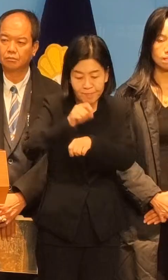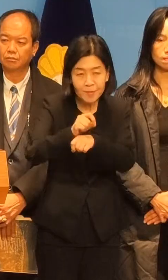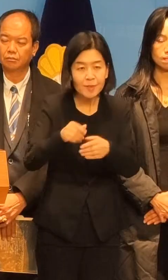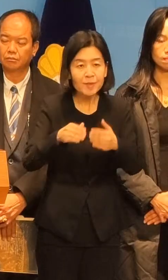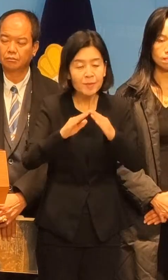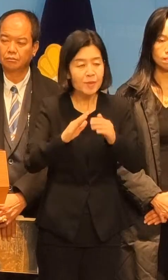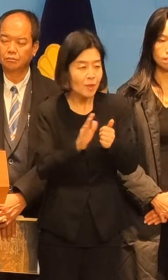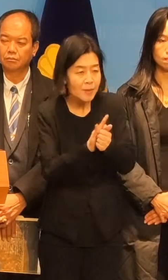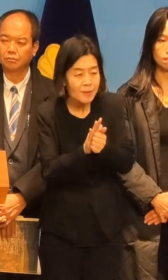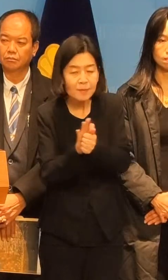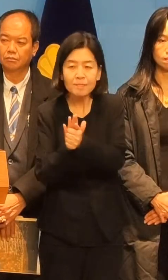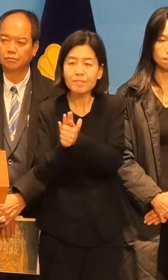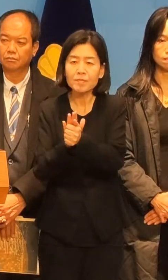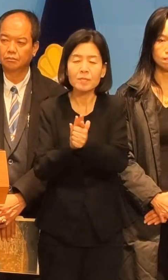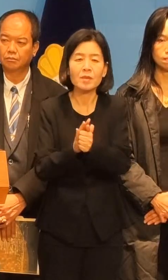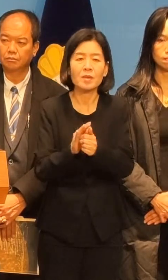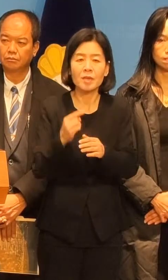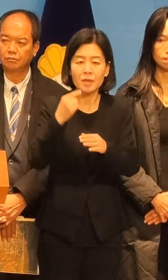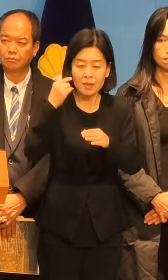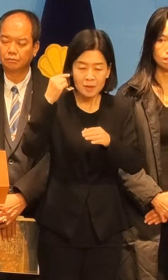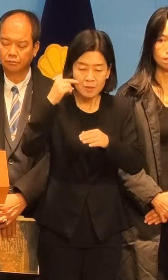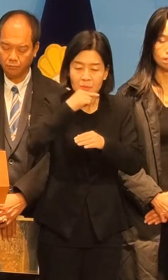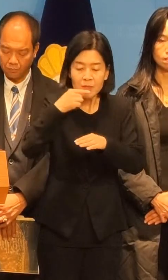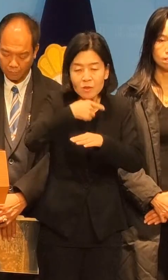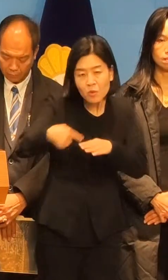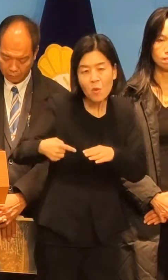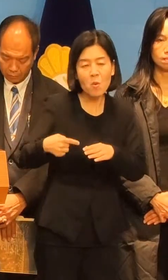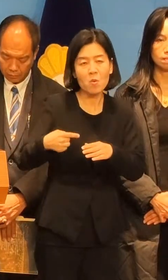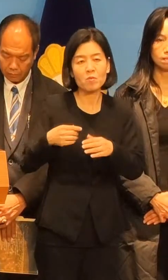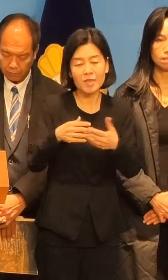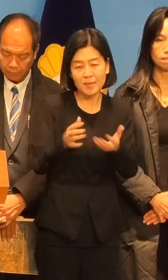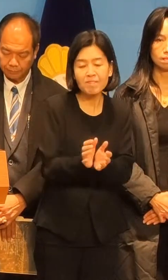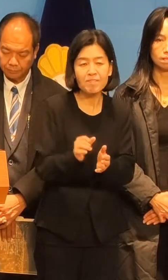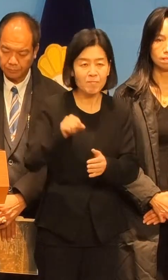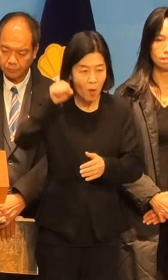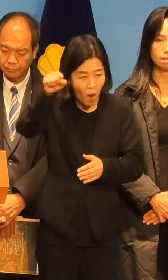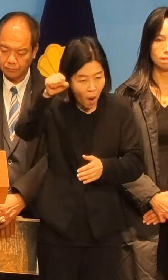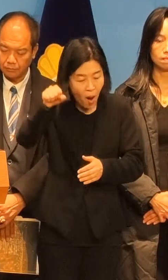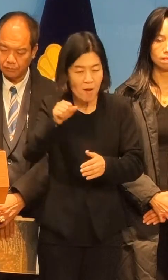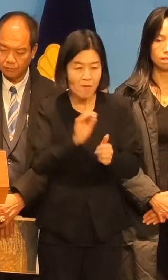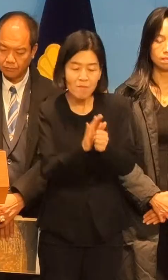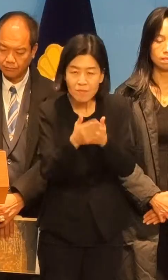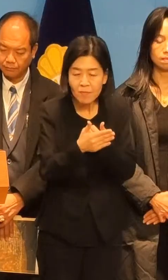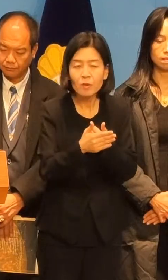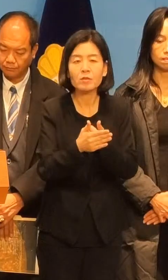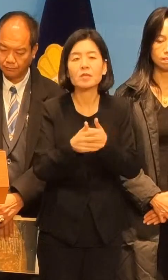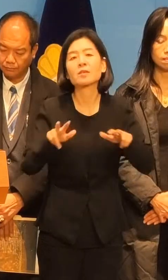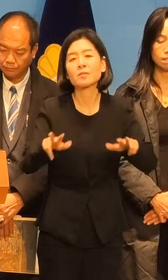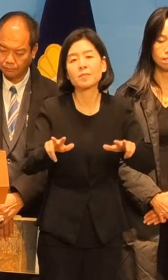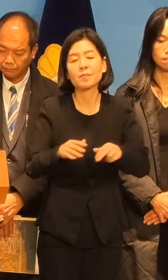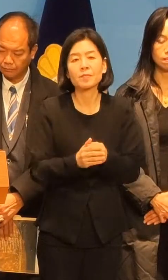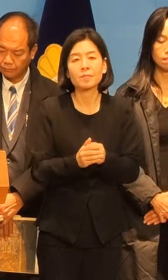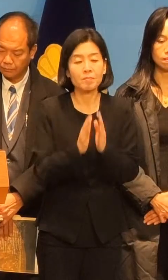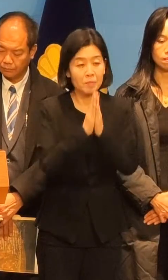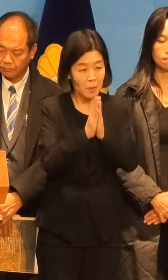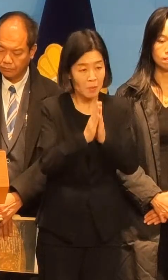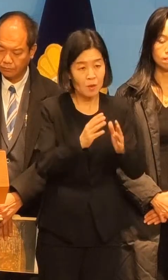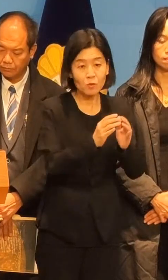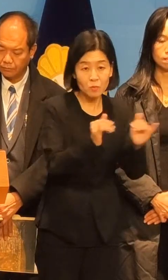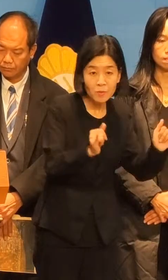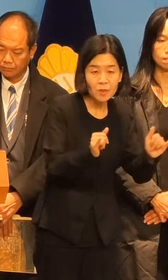제공하며 민주저항군들과 협력하여 영토를 통제하고 있습니다. 한편에 미얀마 국민들은 군사